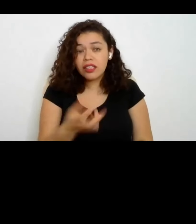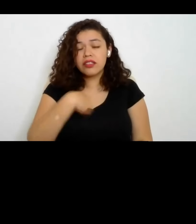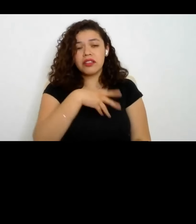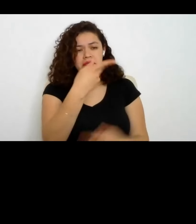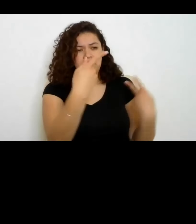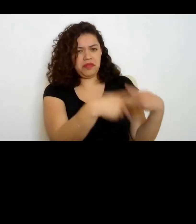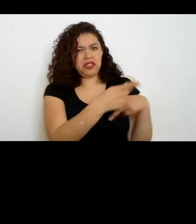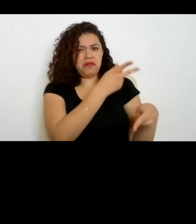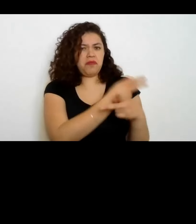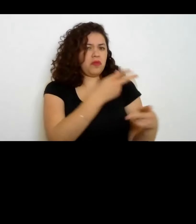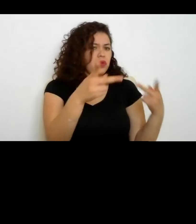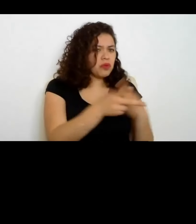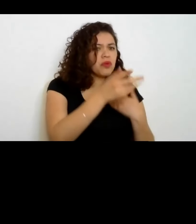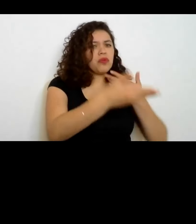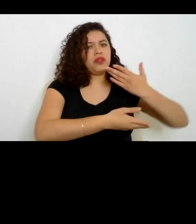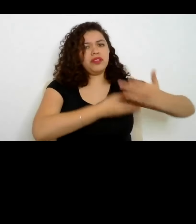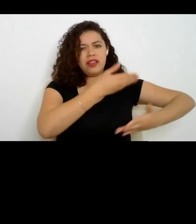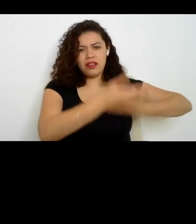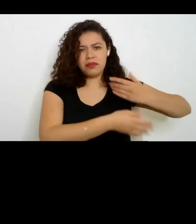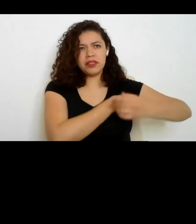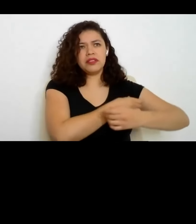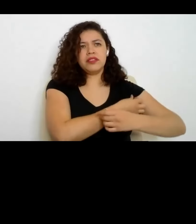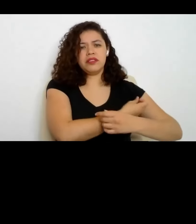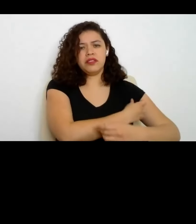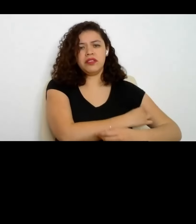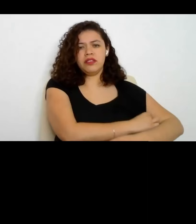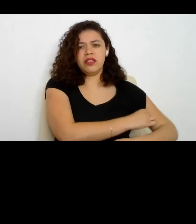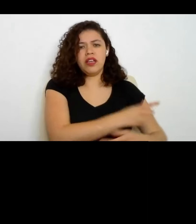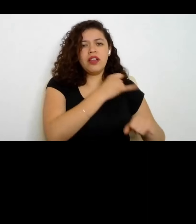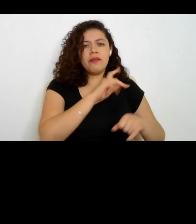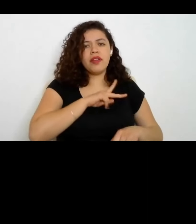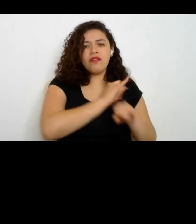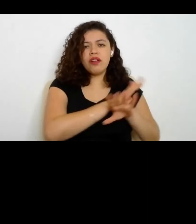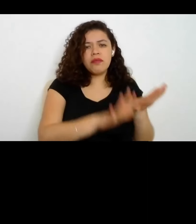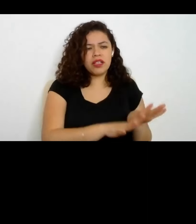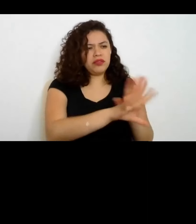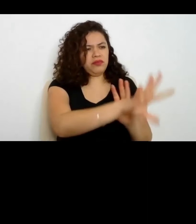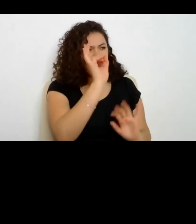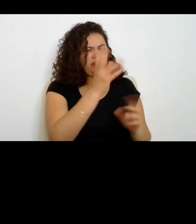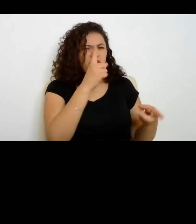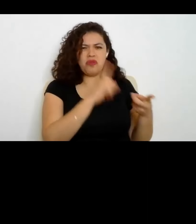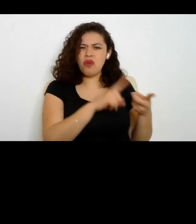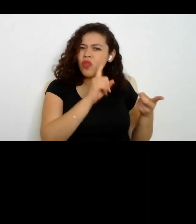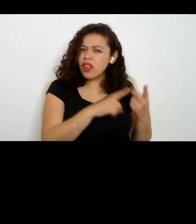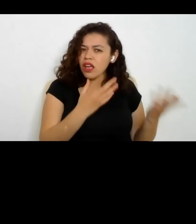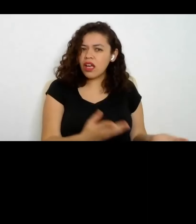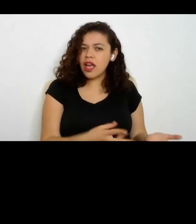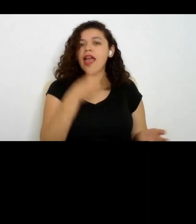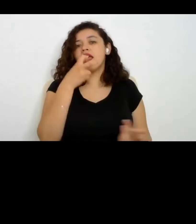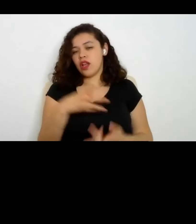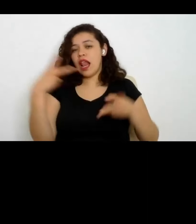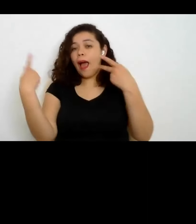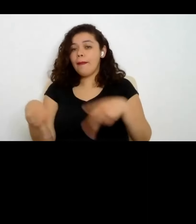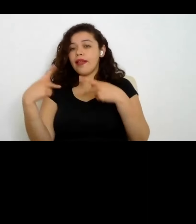ofreciendo productos o servicios que dicen, ¿de dónde sacaron mis datos personales? Pues justo esto sale de la venta de bases